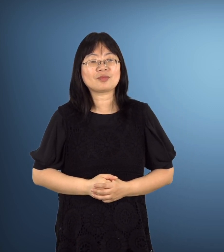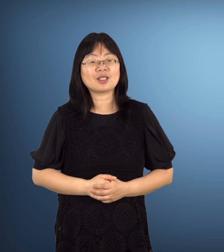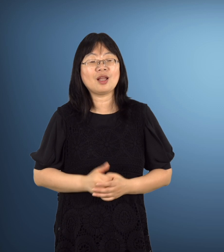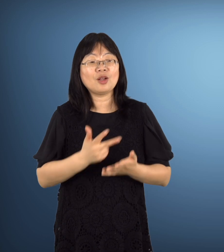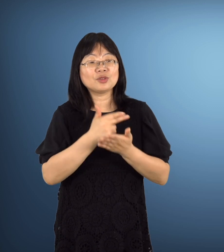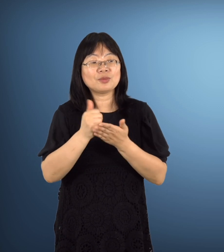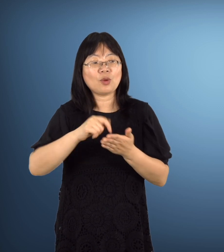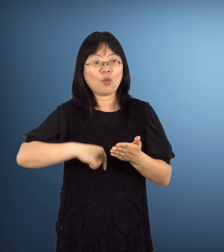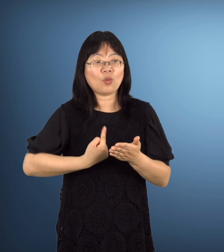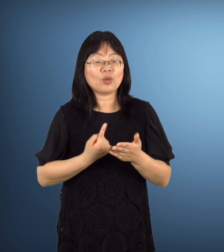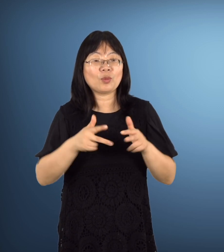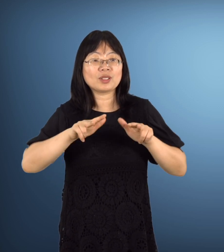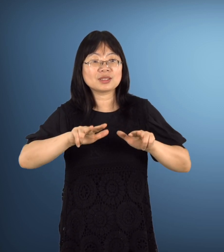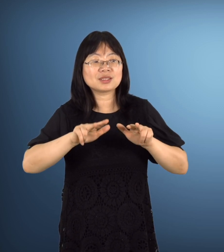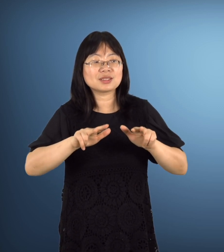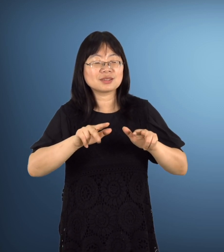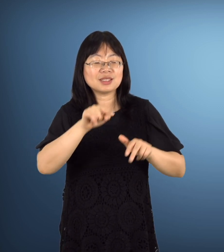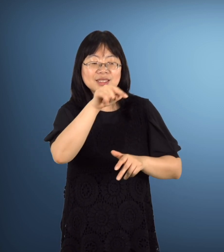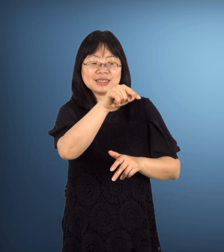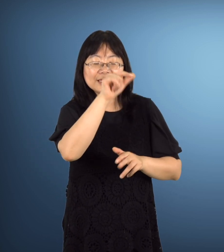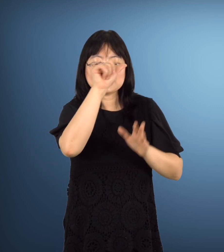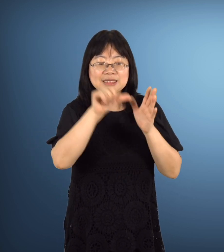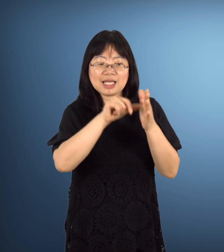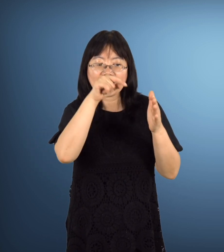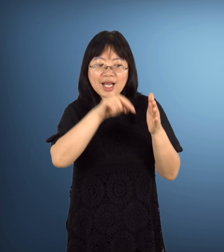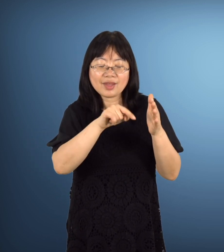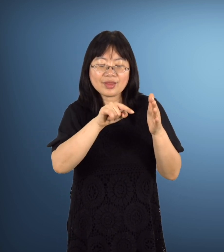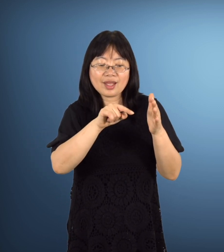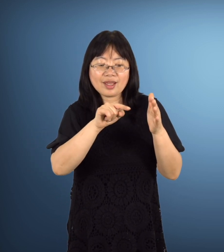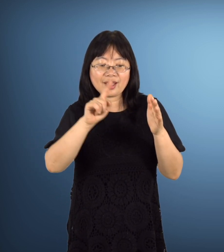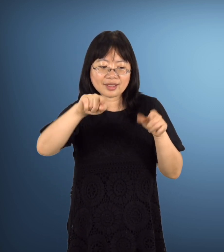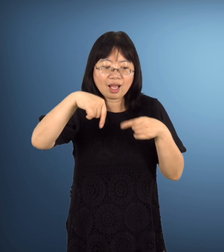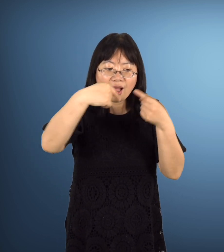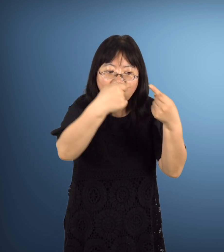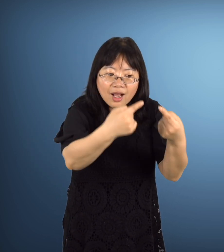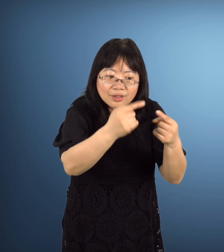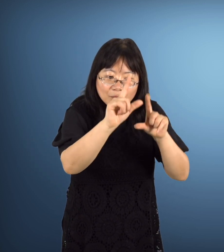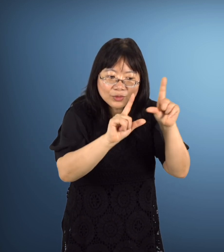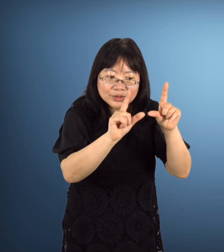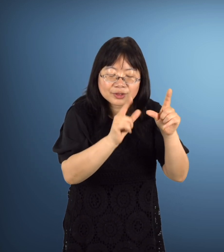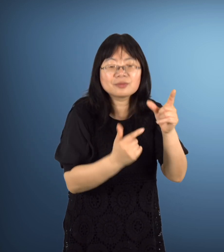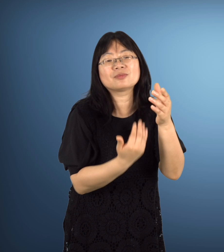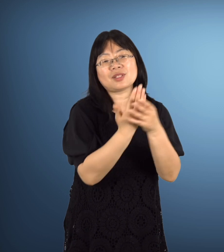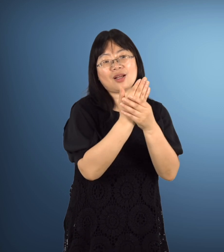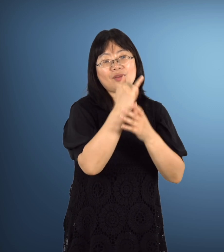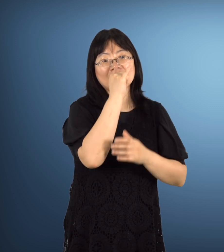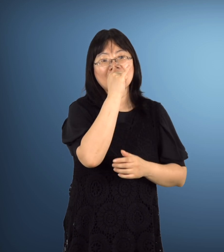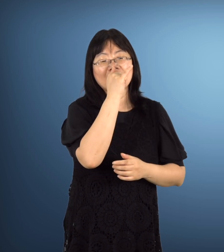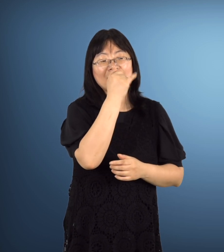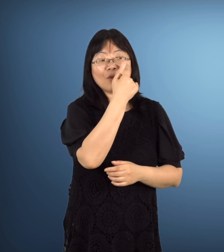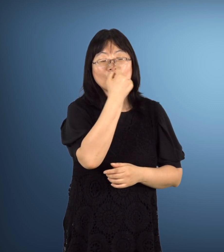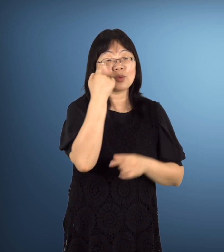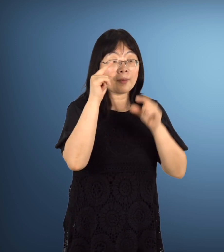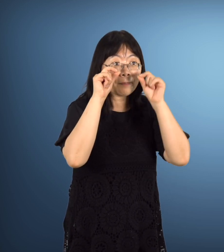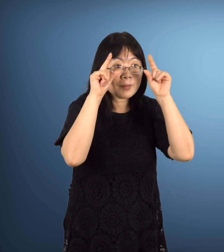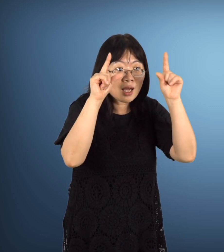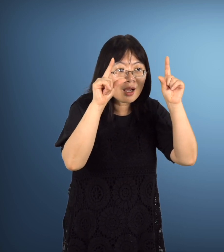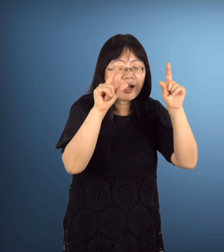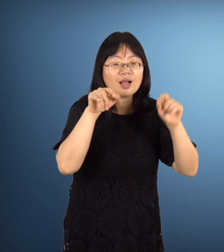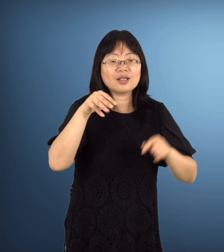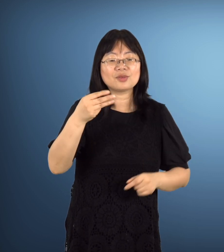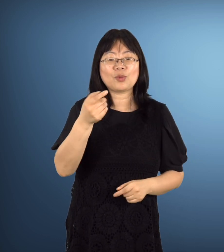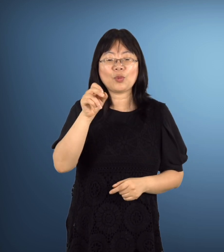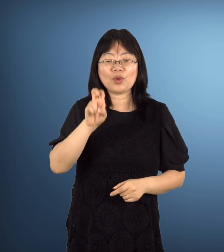일방적으로 주님이 홀로 지금 이 인생 속에 개입해 들어가시는 사건인데, 눈을 뜬 것은